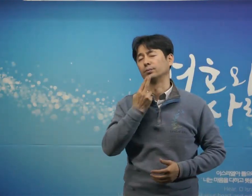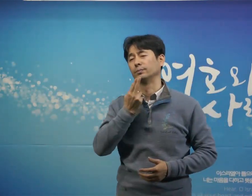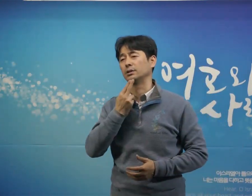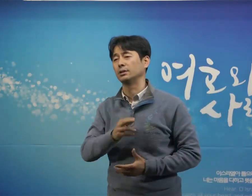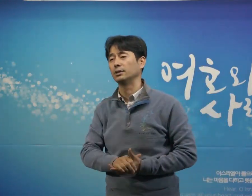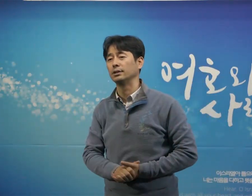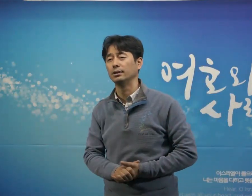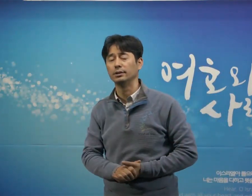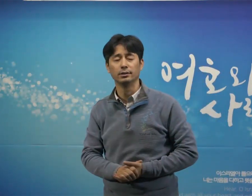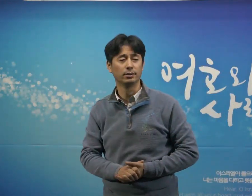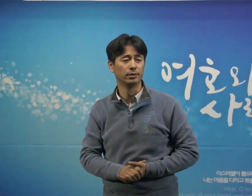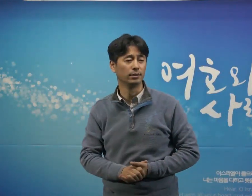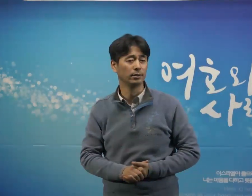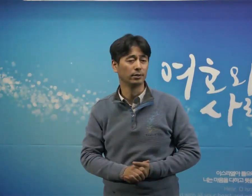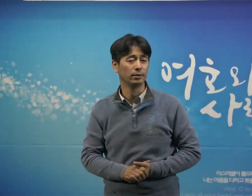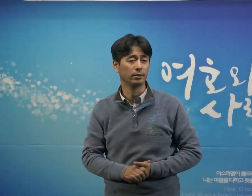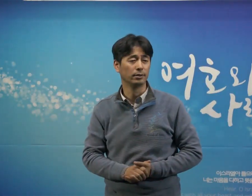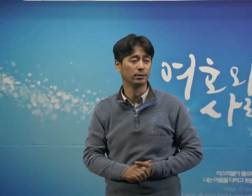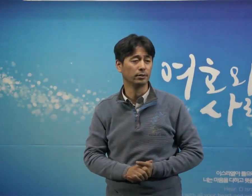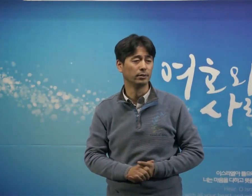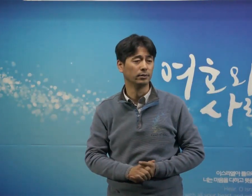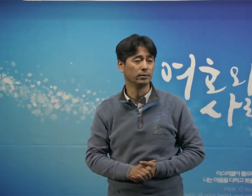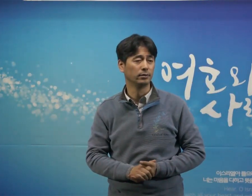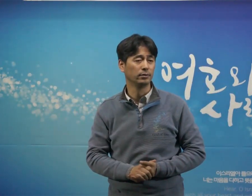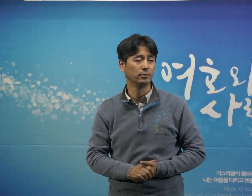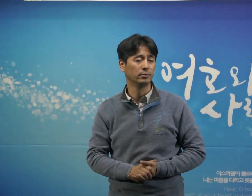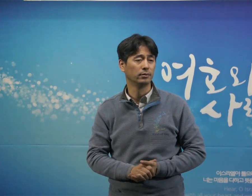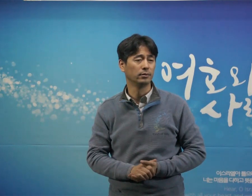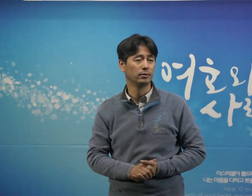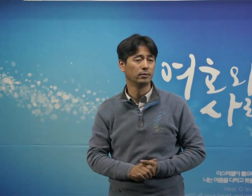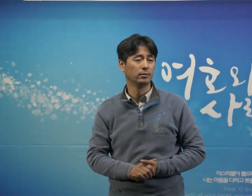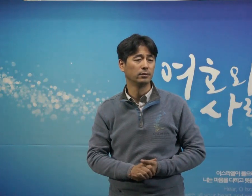그 모습 속에서는 하나님의 그 놀라우신 일을 볼 수가 없습니다.